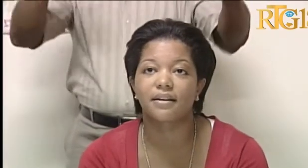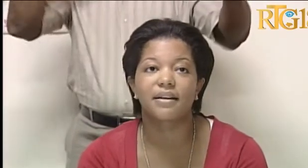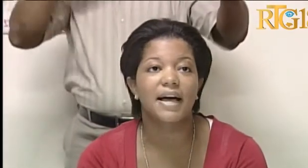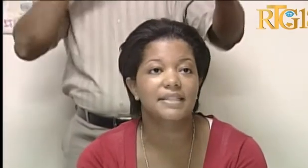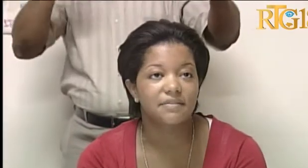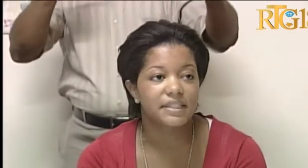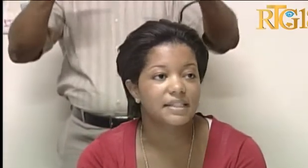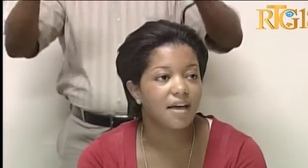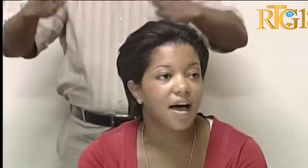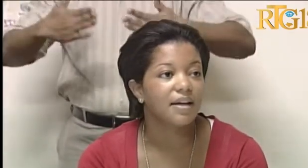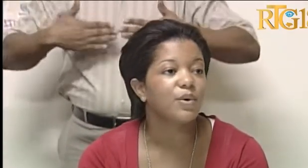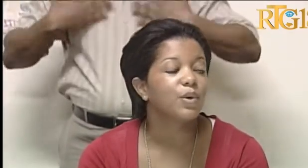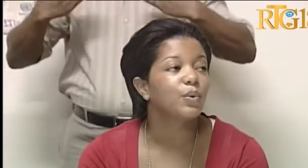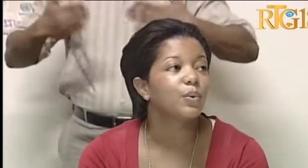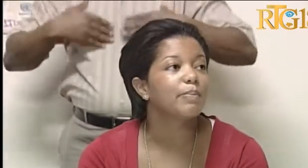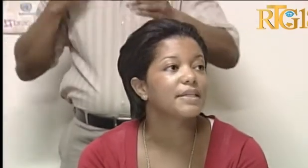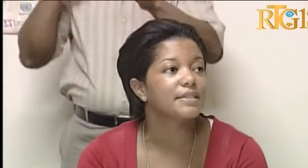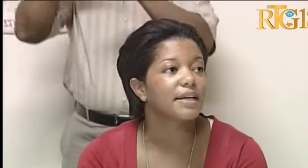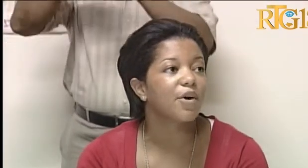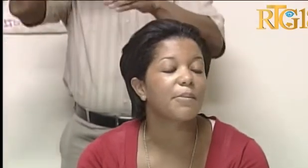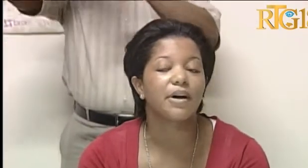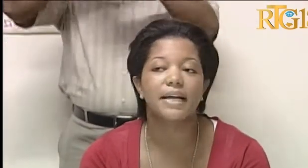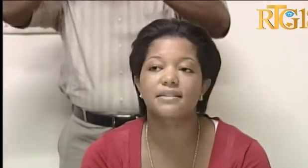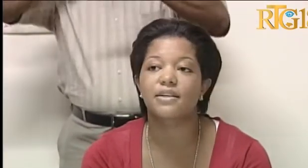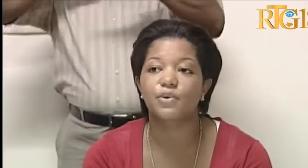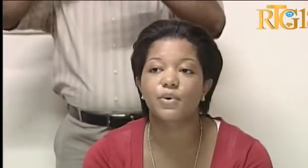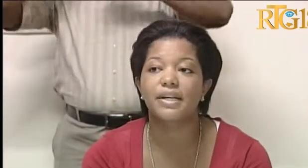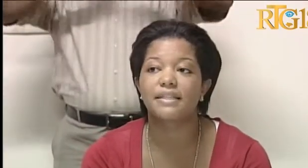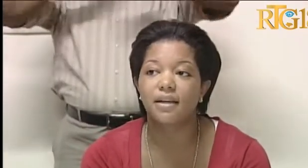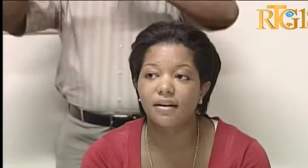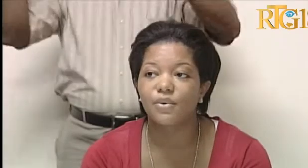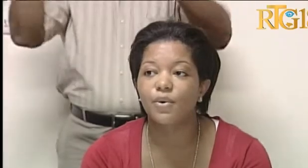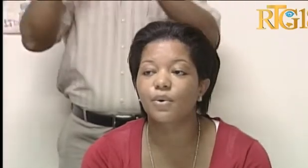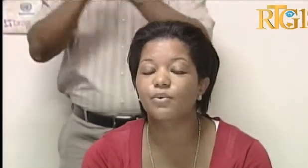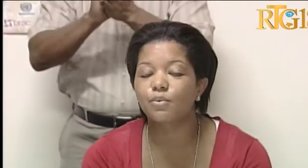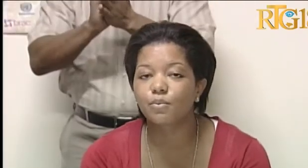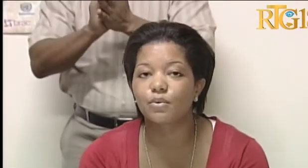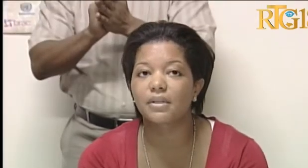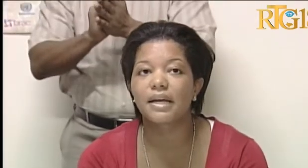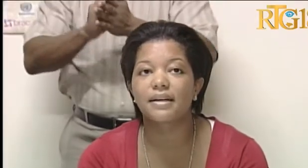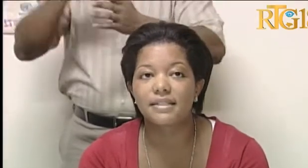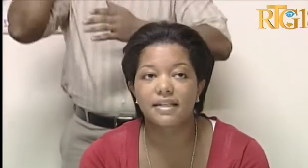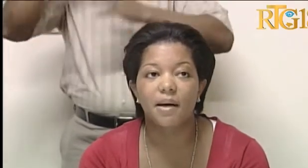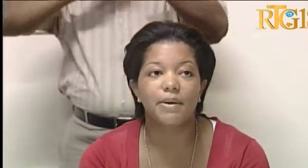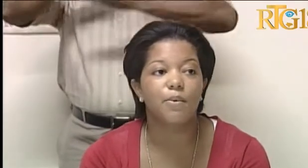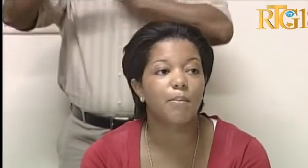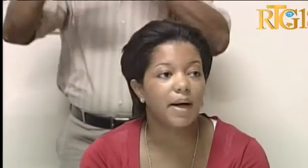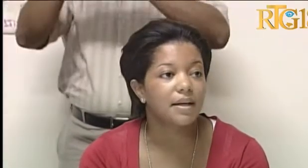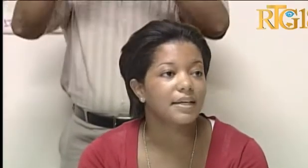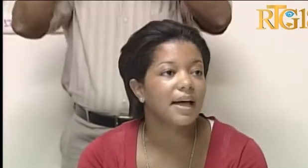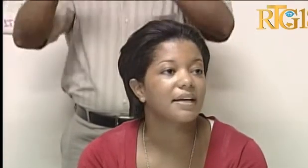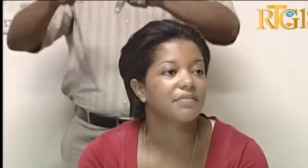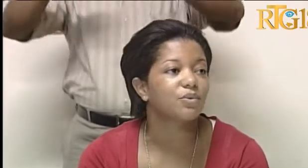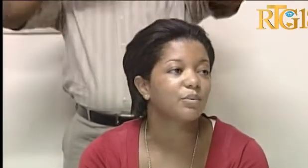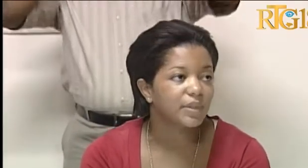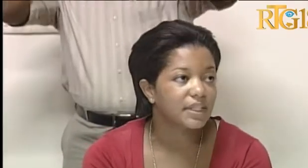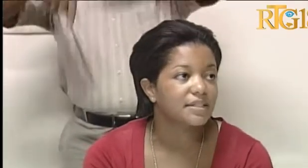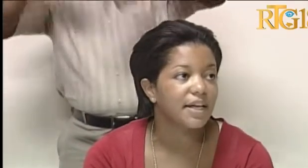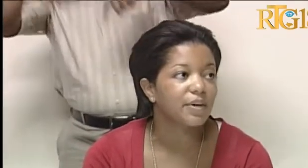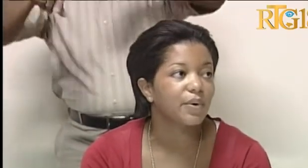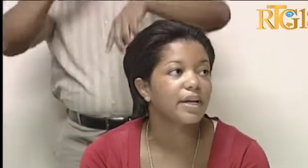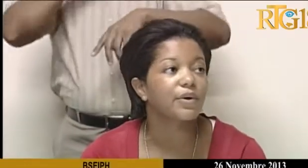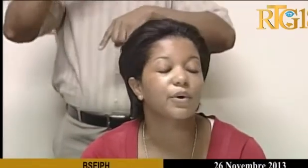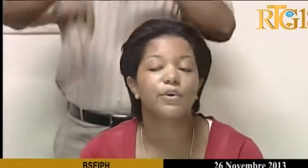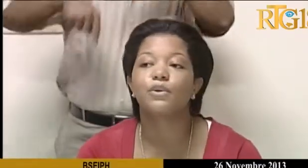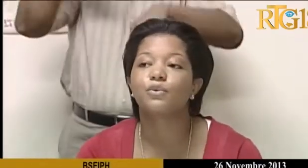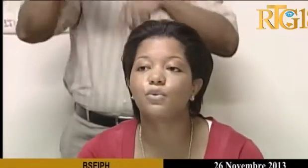participer dans l'activité ça. Nous pensons comme organisation que le temps que tout le monde handicapé ou pas qu'arrive tout